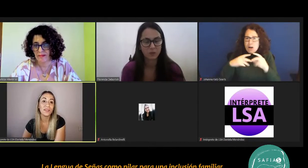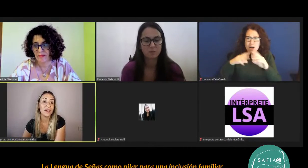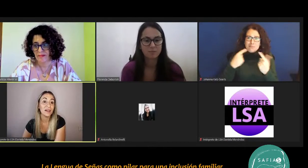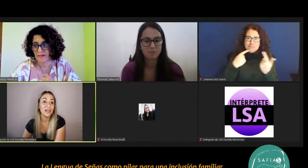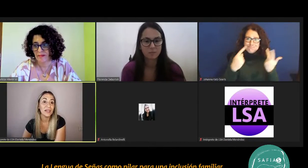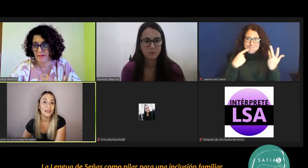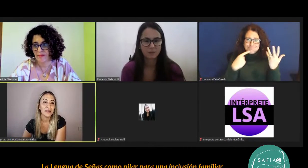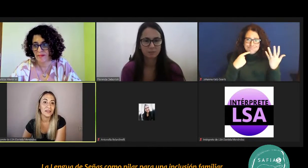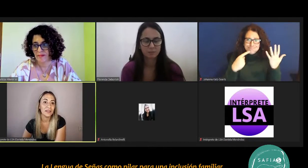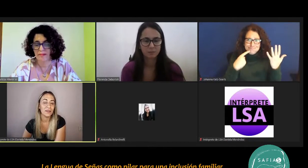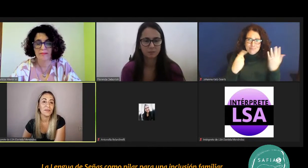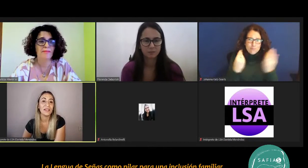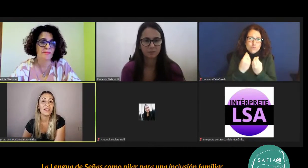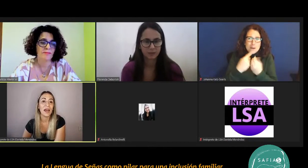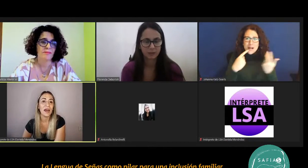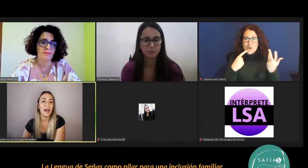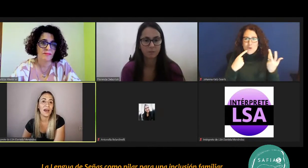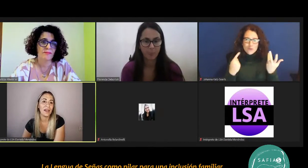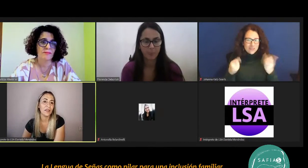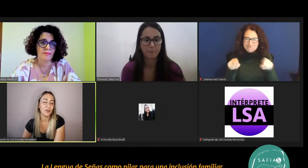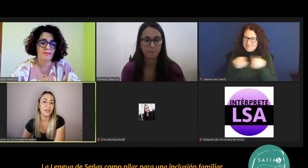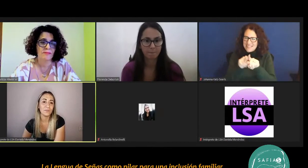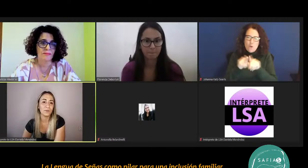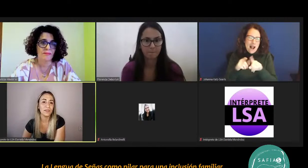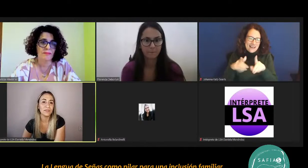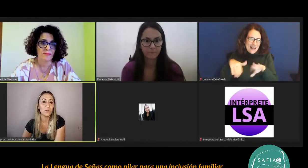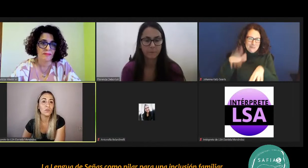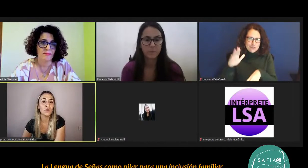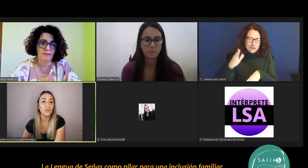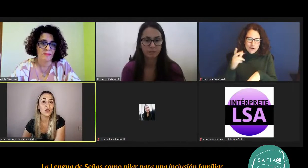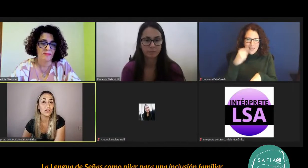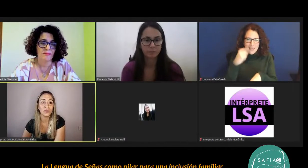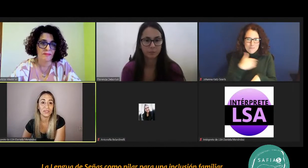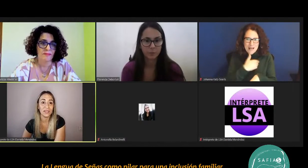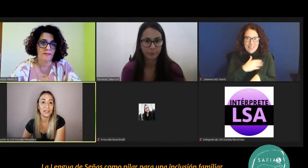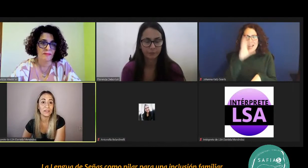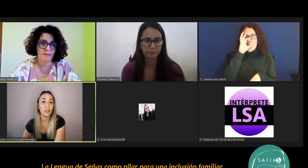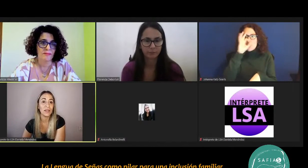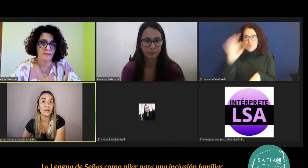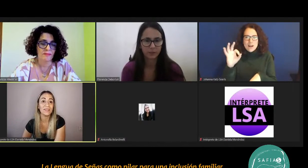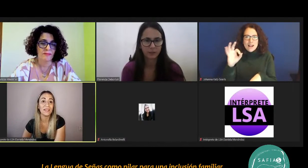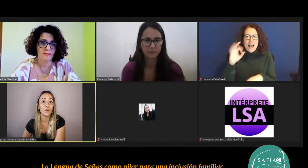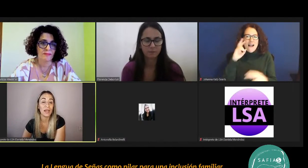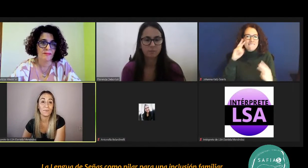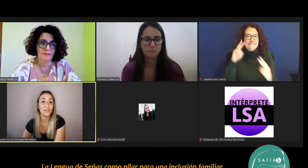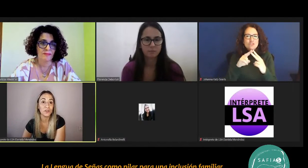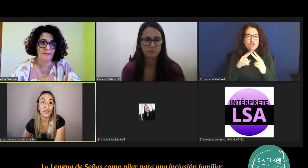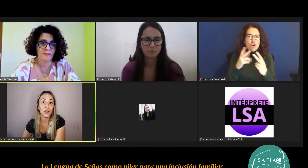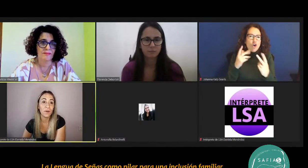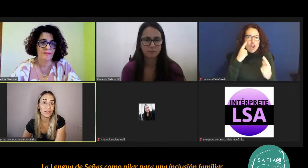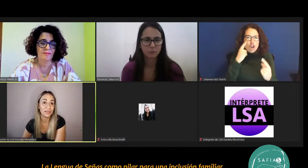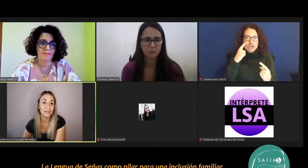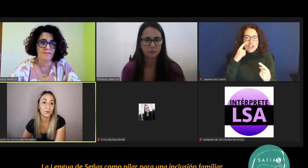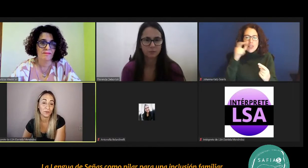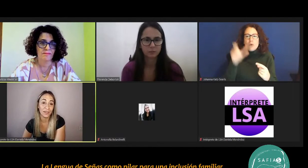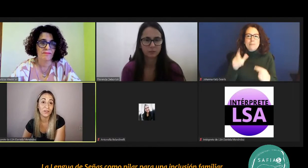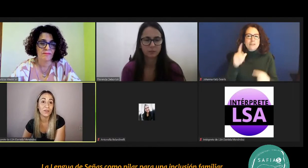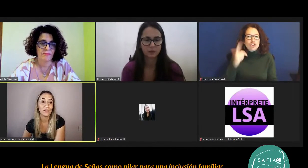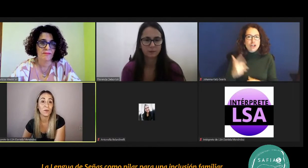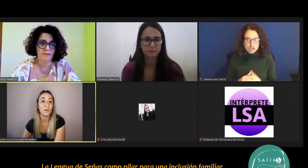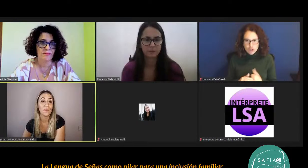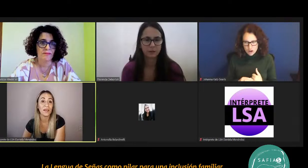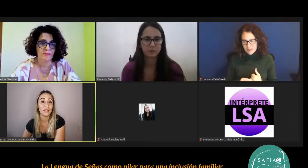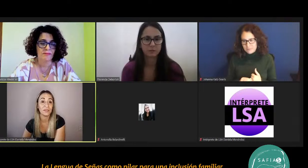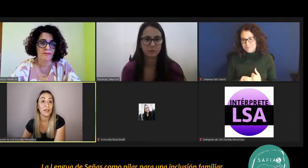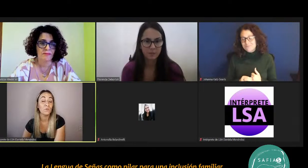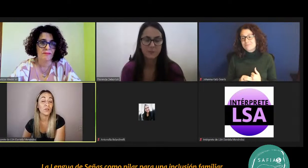su vida. Empiezan a interrogarse, a preguntarse un montón de cosas. Es lo que le pasa a la mayoría de los padres. Bueno, eso le